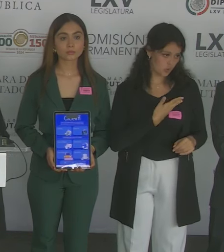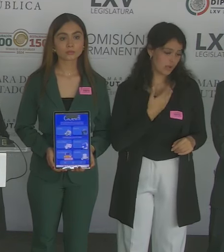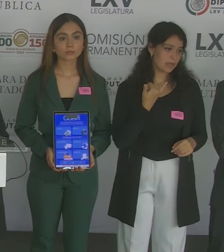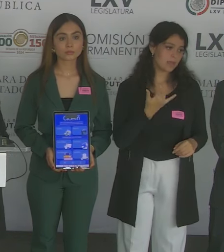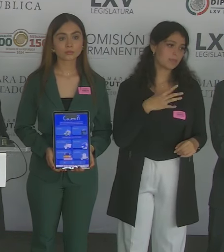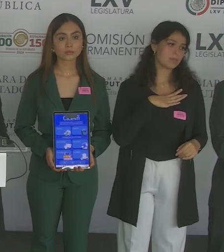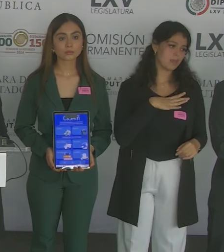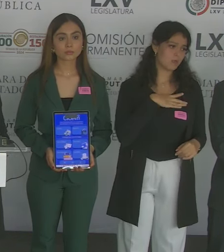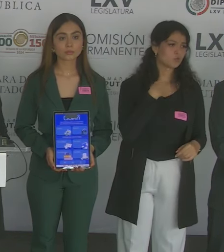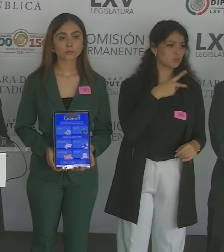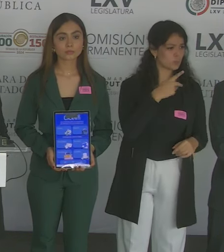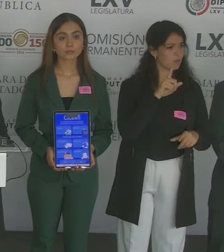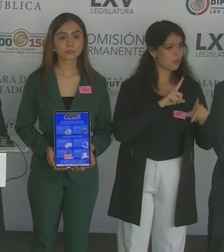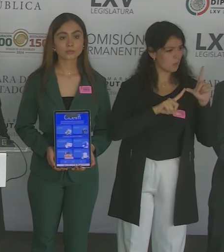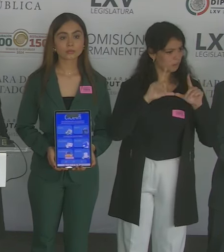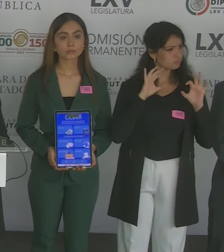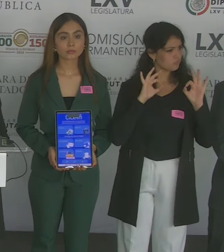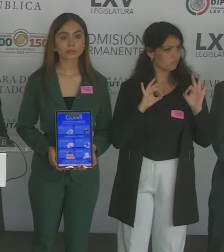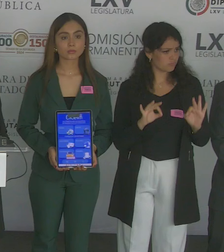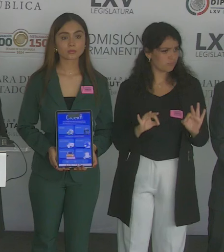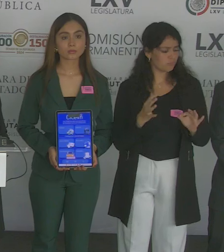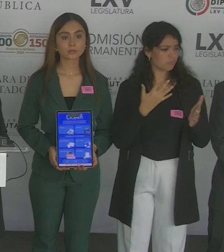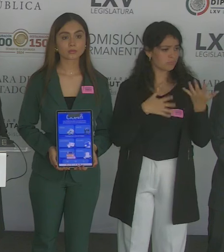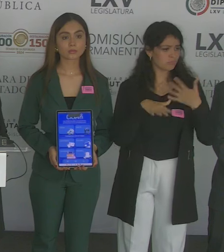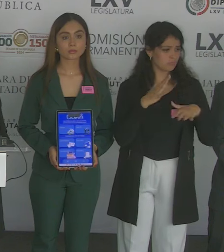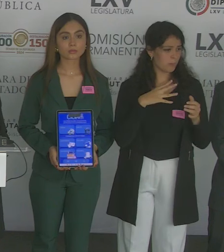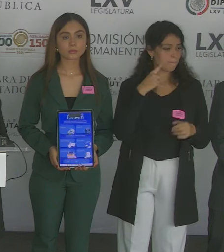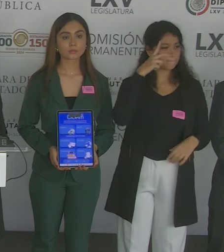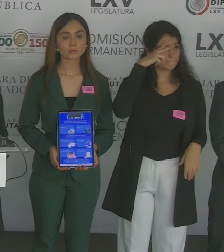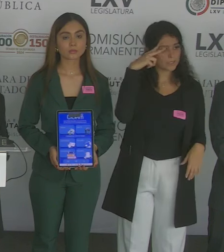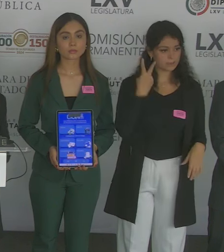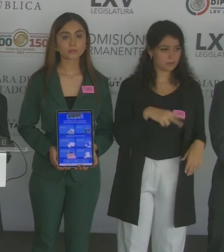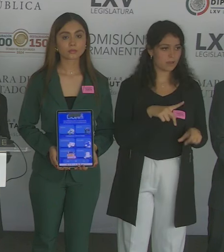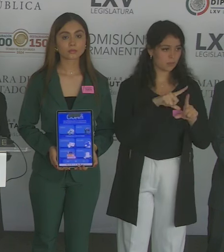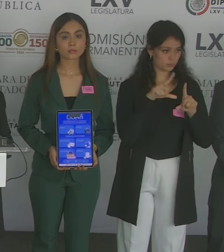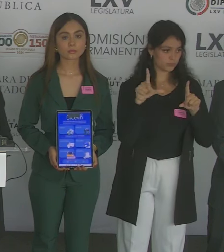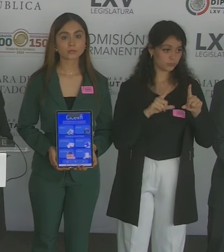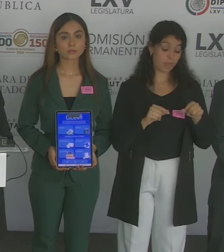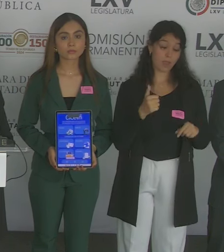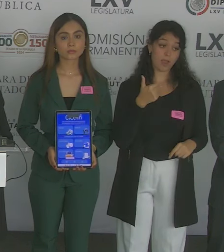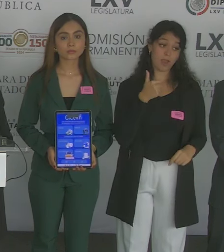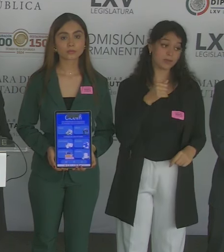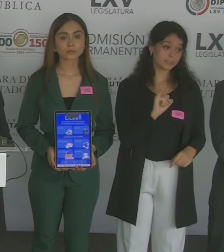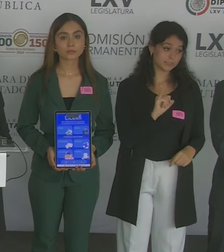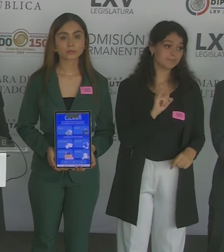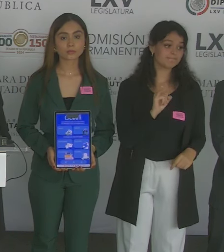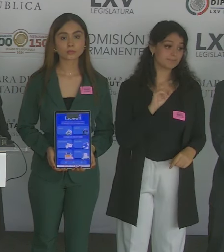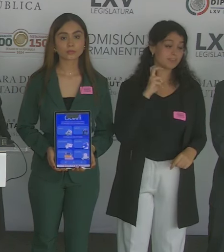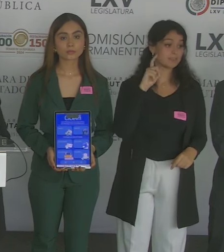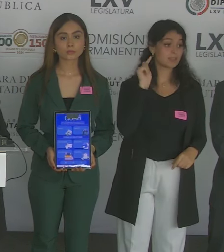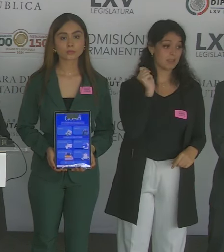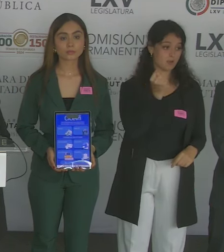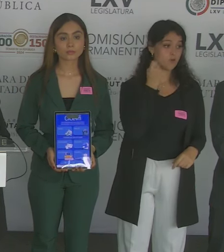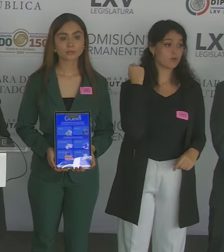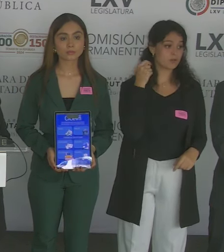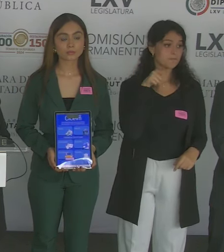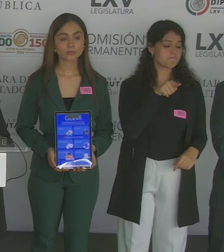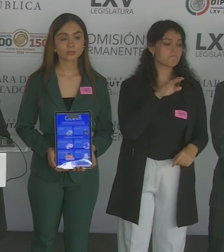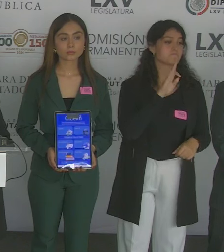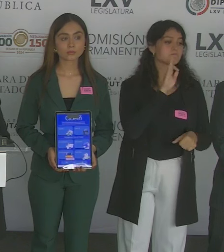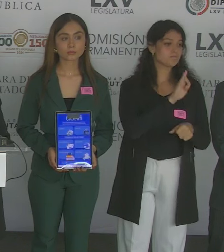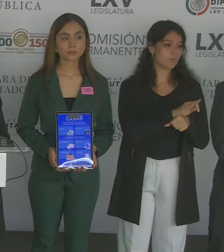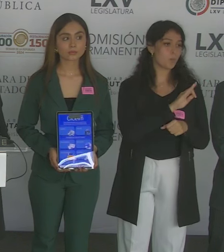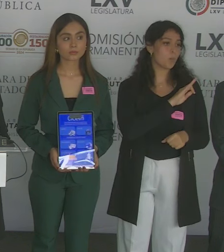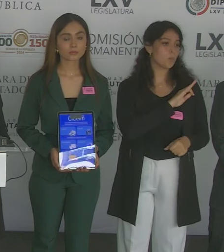su lengua original en la lengua de señas mexicana así la tecnología permitirá